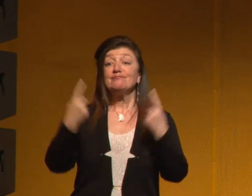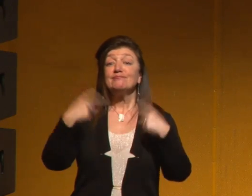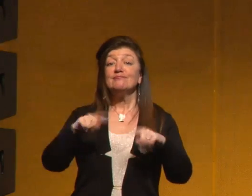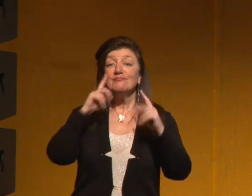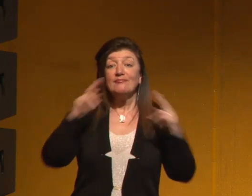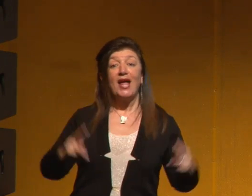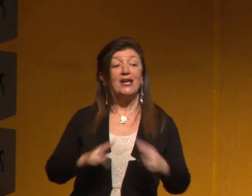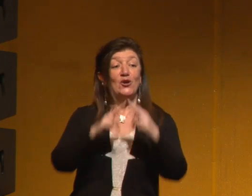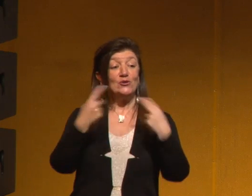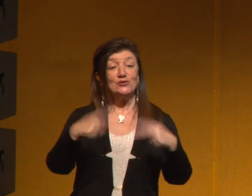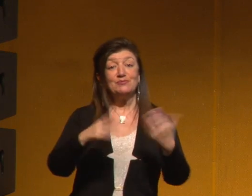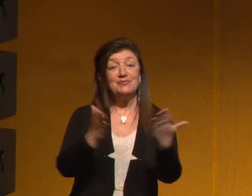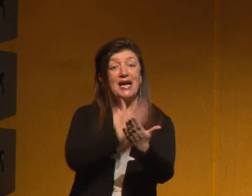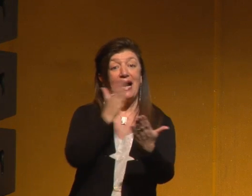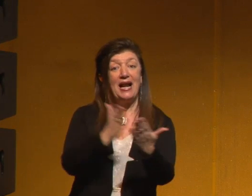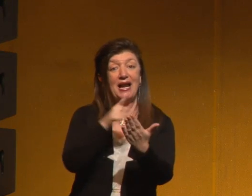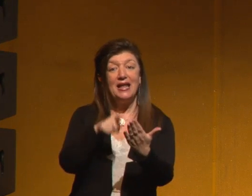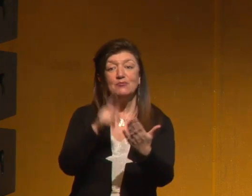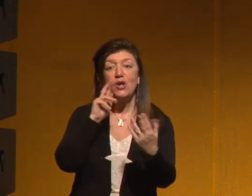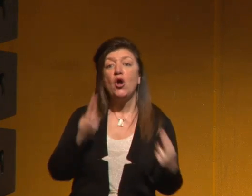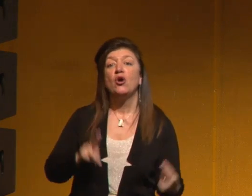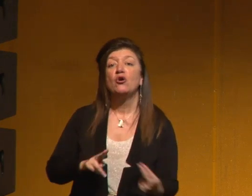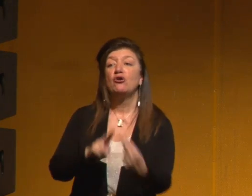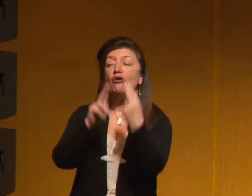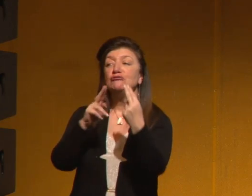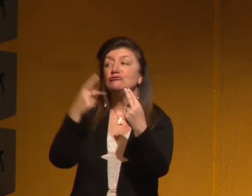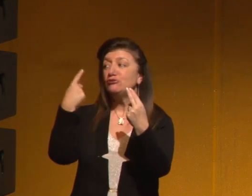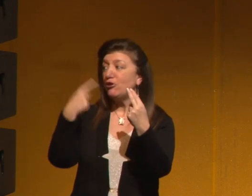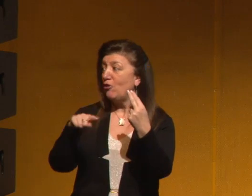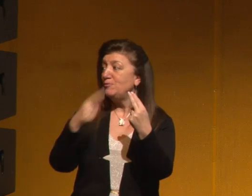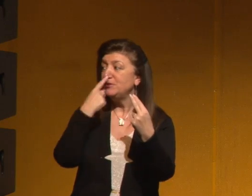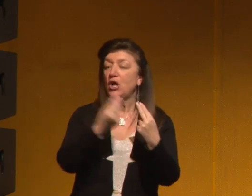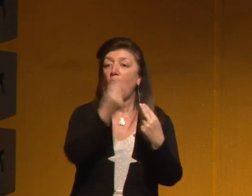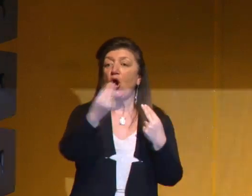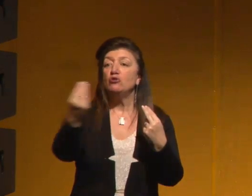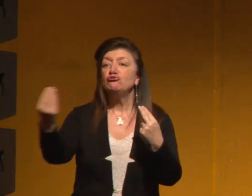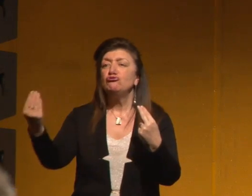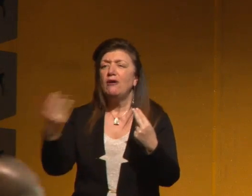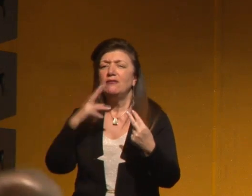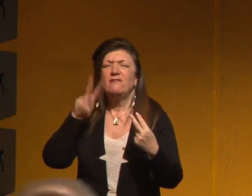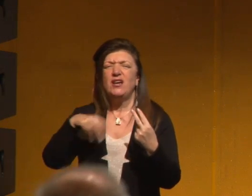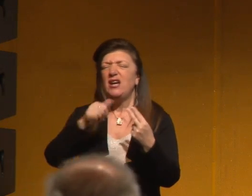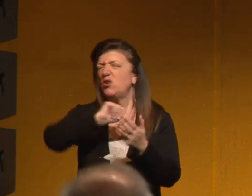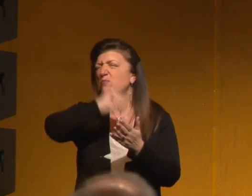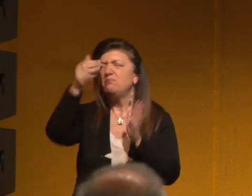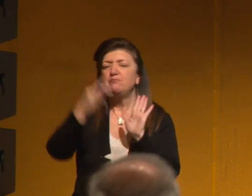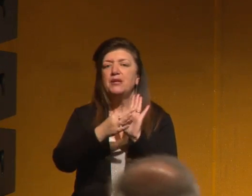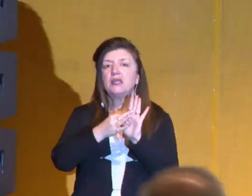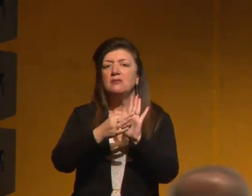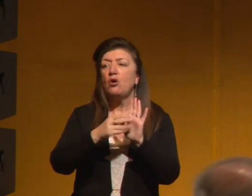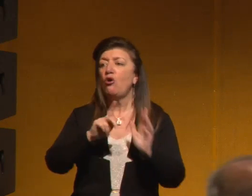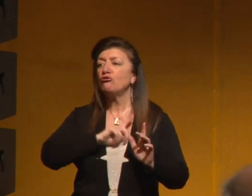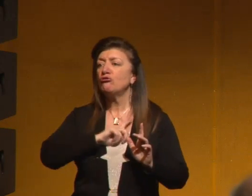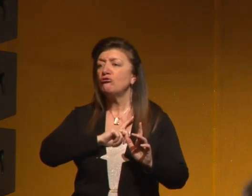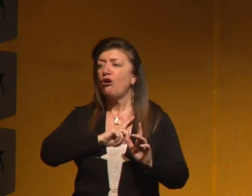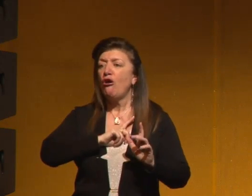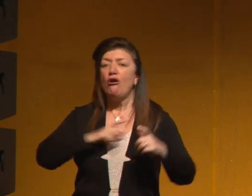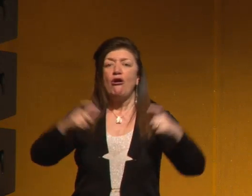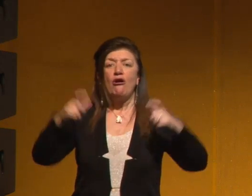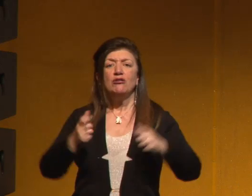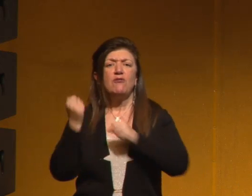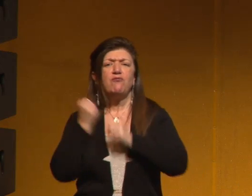libro è l'incontro con uno degli oggetti principali su cui si fonda la nostra civiltà è un'esperienza